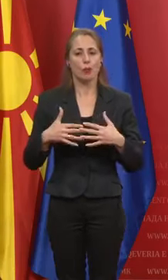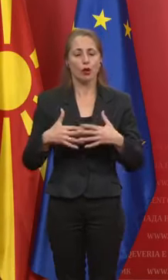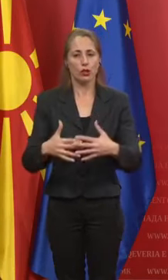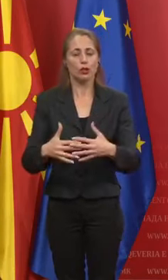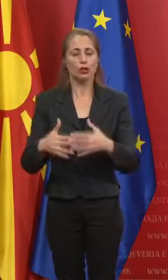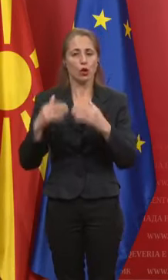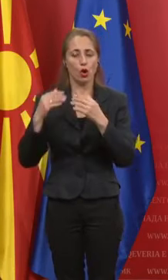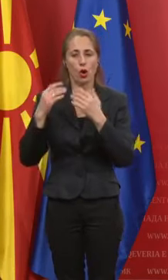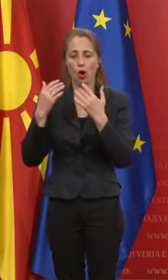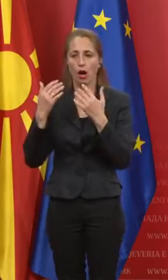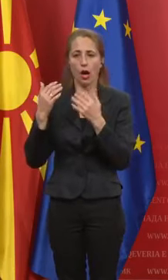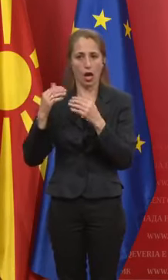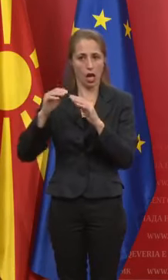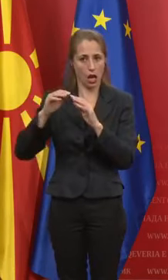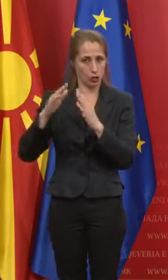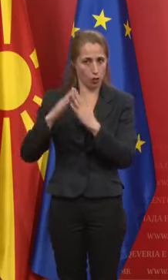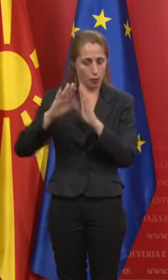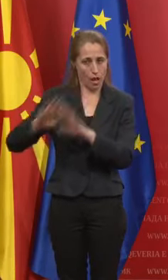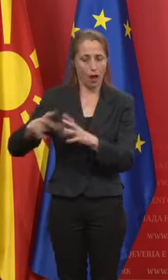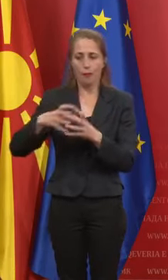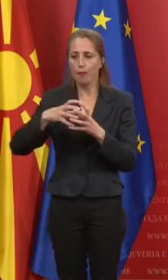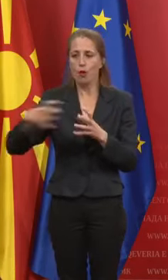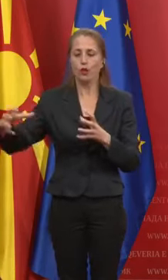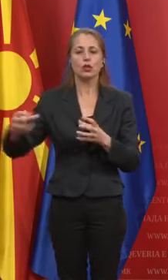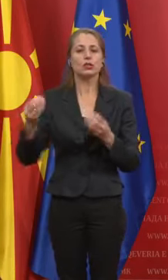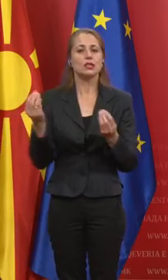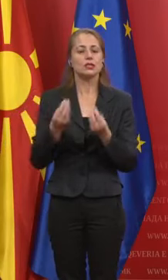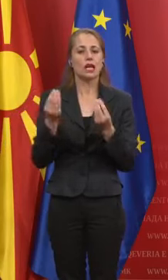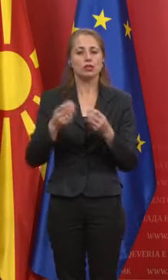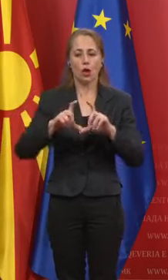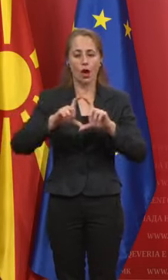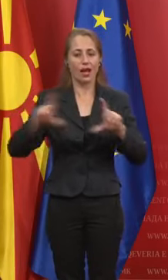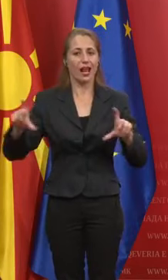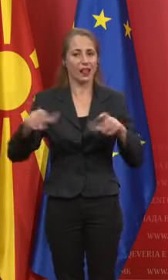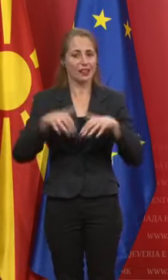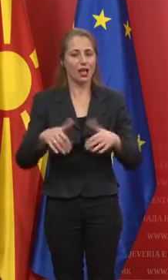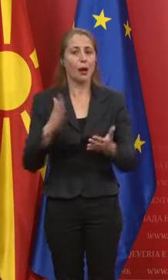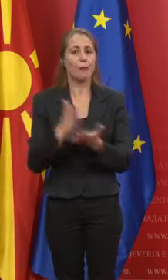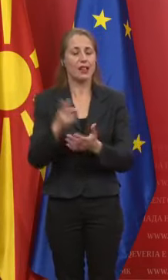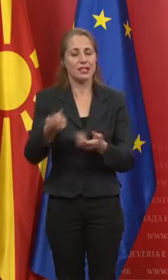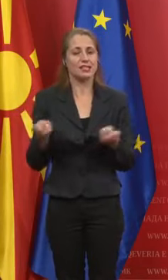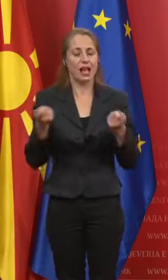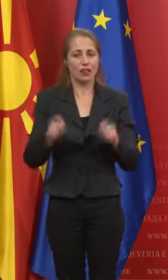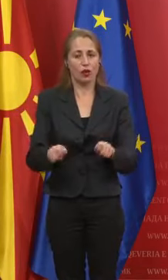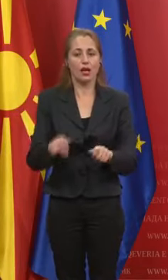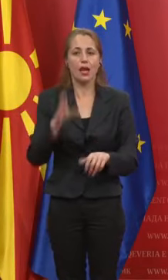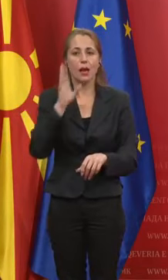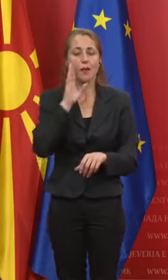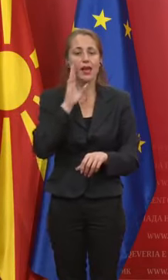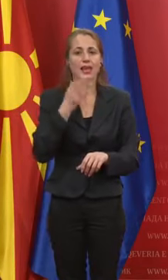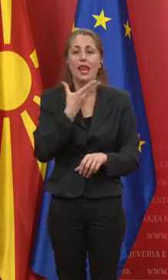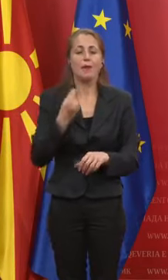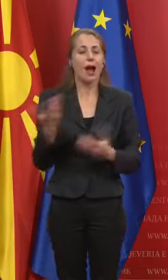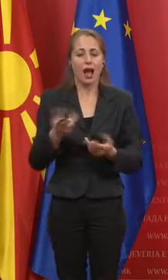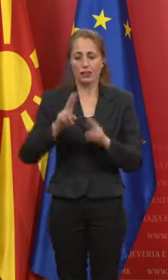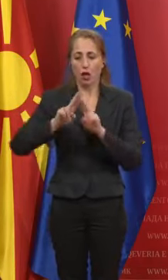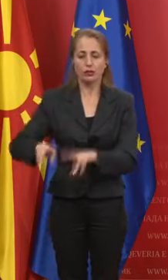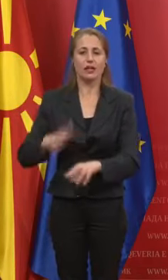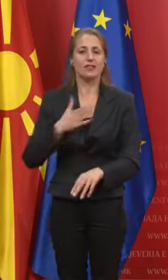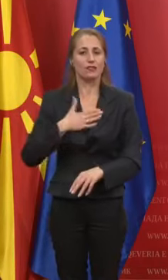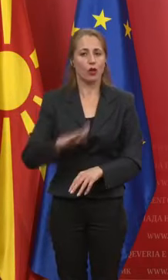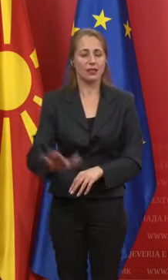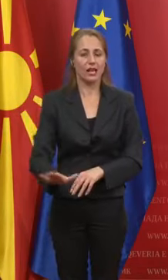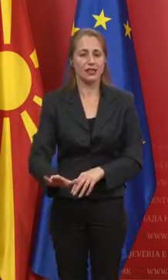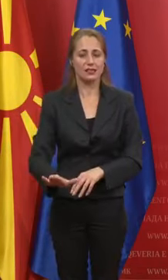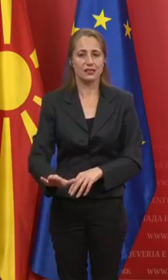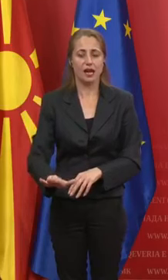беше продолжено заради тоа што градинките беа затворени и мајките нема каде да ги остават своите деца. Така